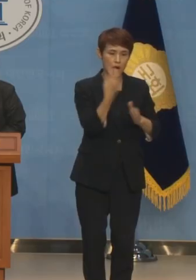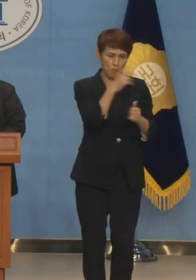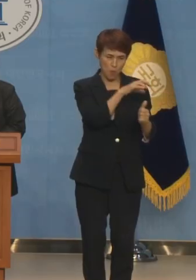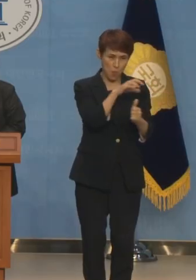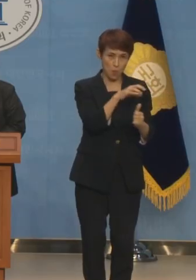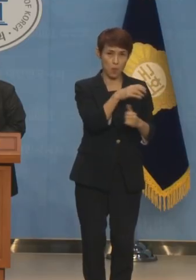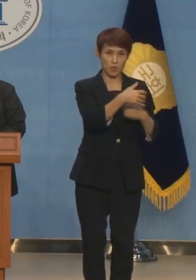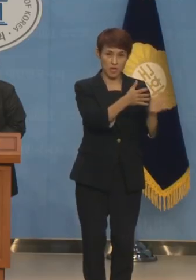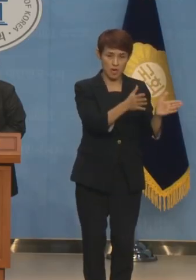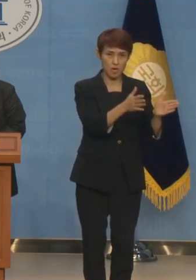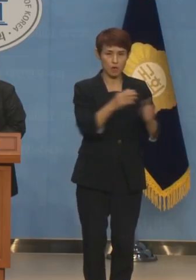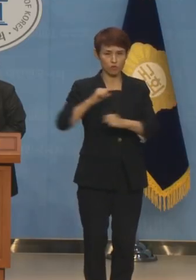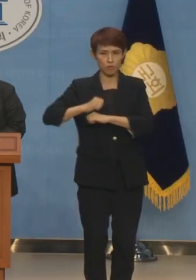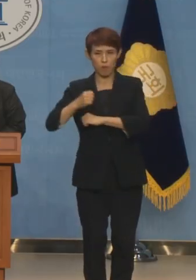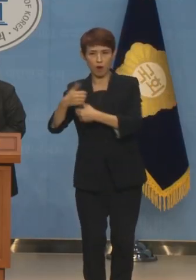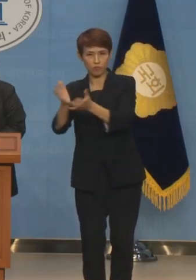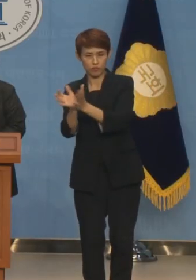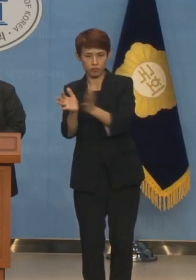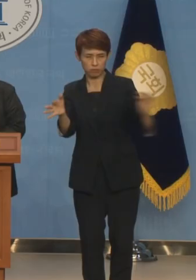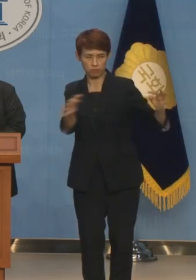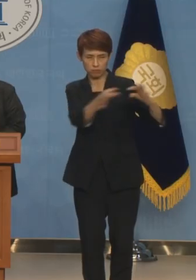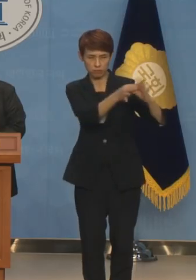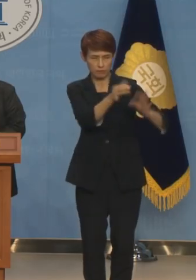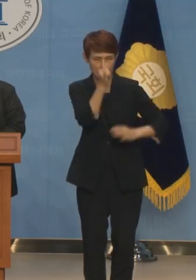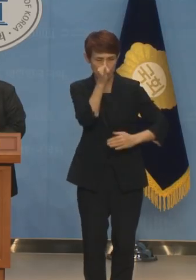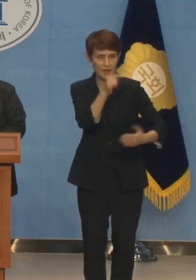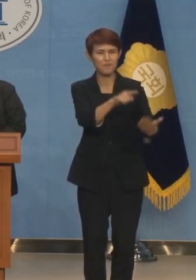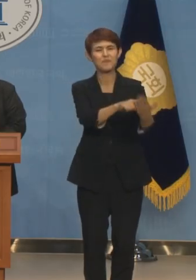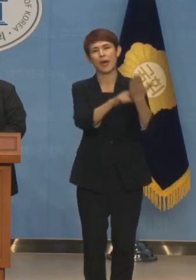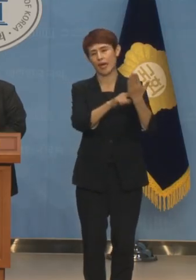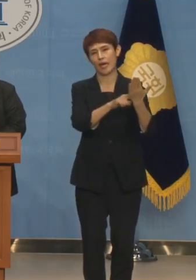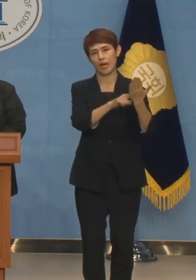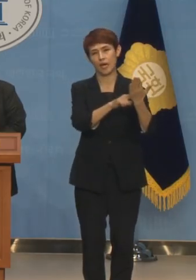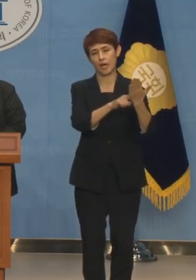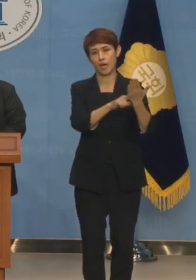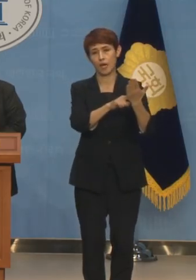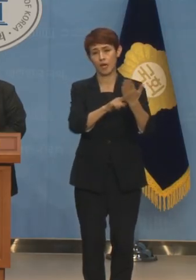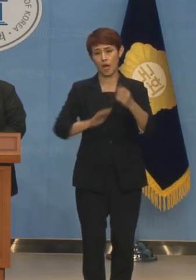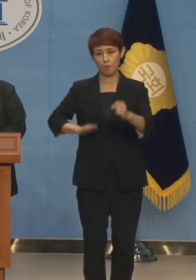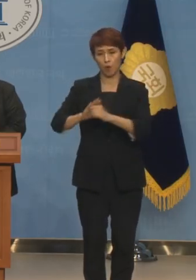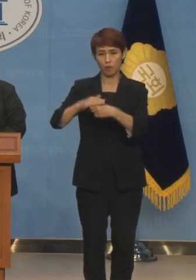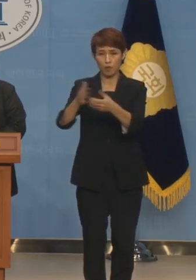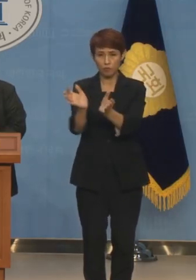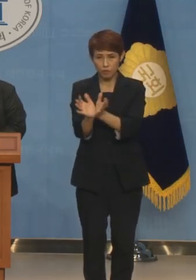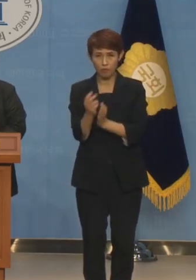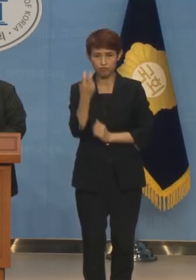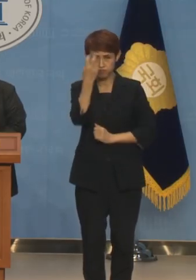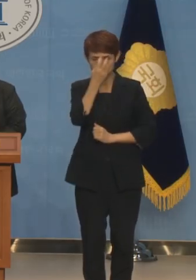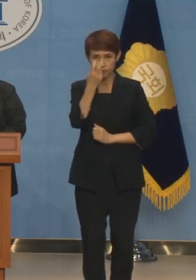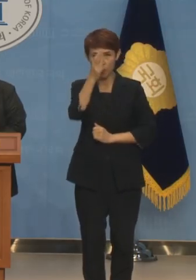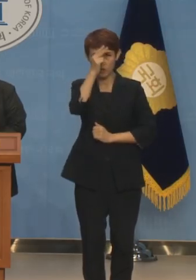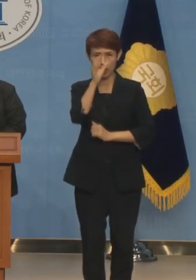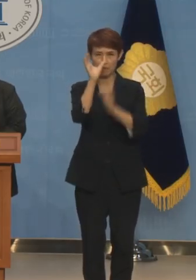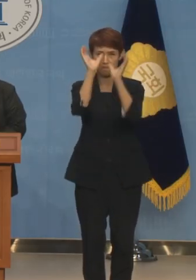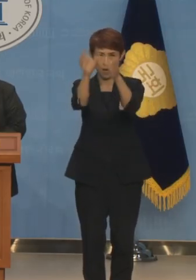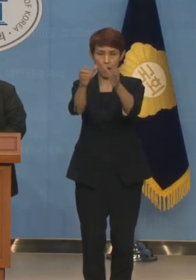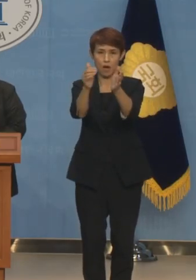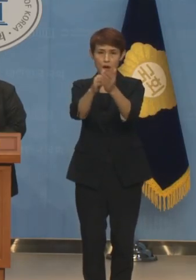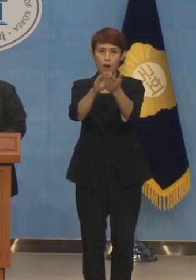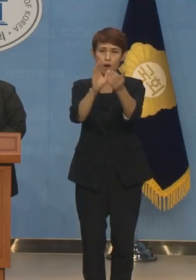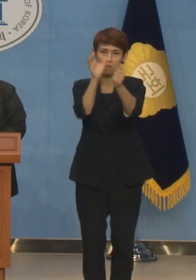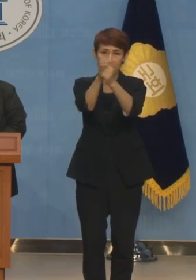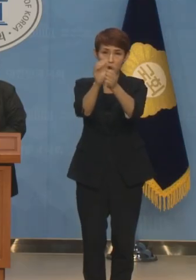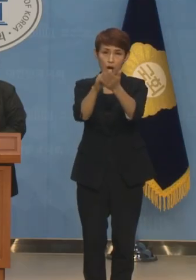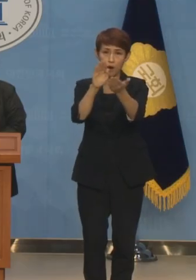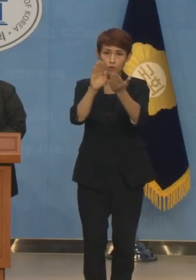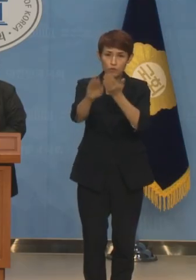국방부의 커넥션이 있었다는 사실이 드러났습니다. 해병대 수사단이 사건을 경찰에 이첩한 당일에 이들은